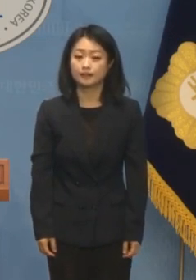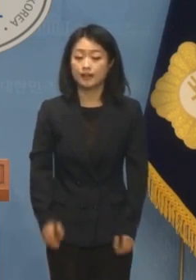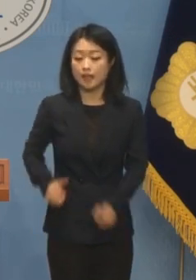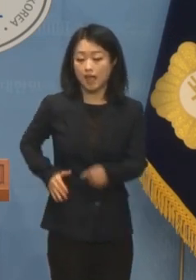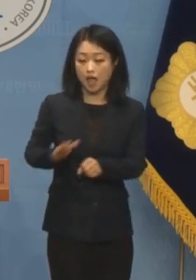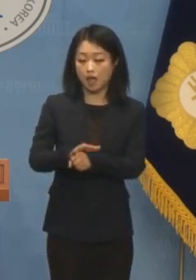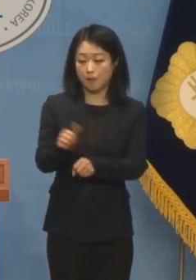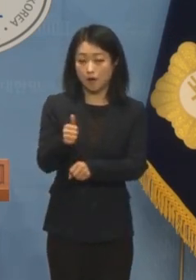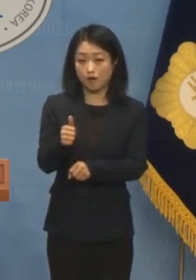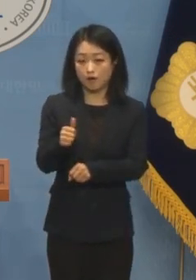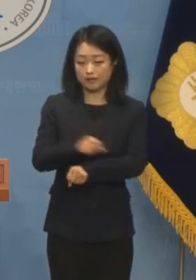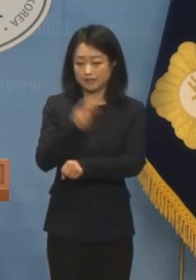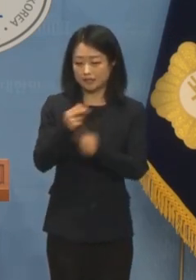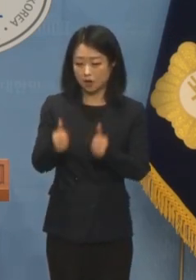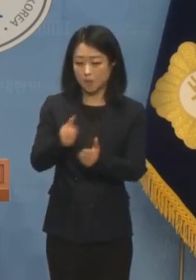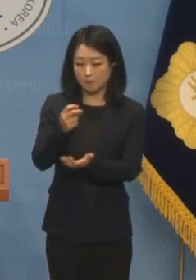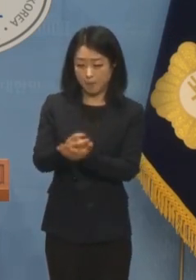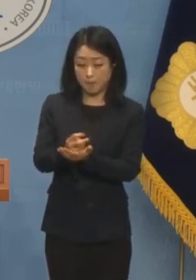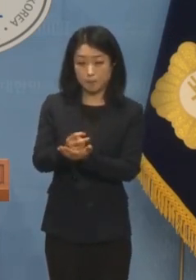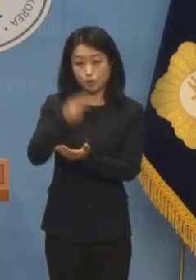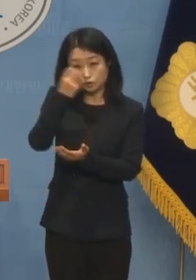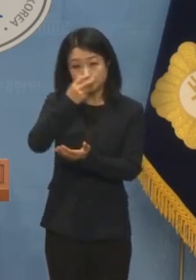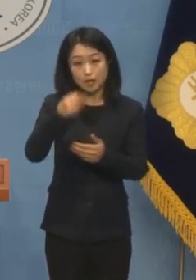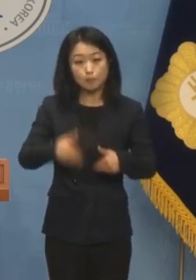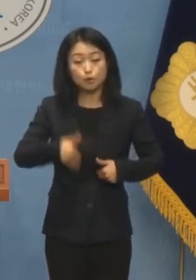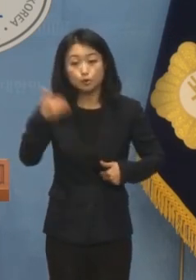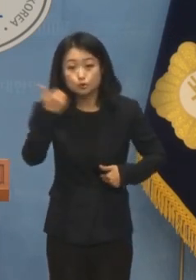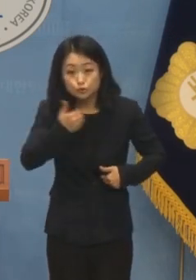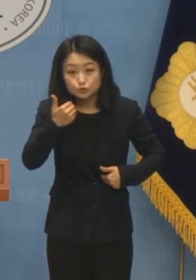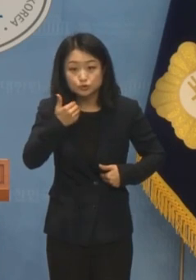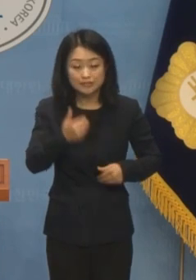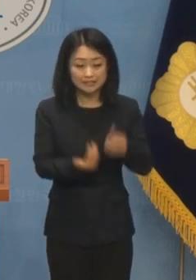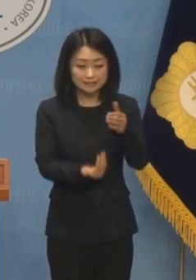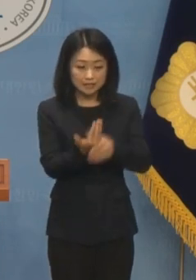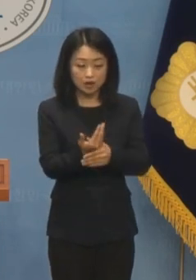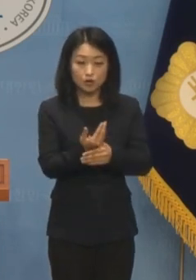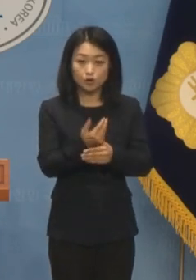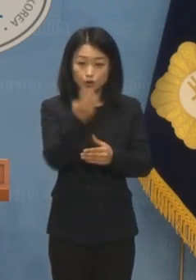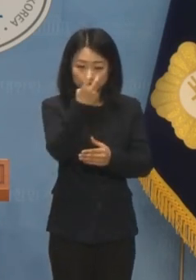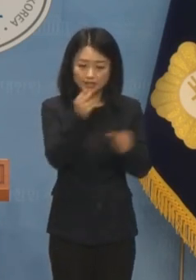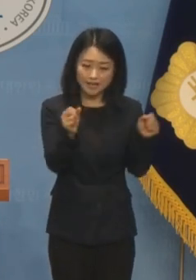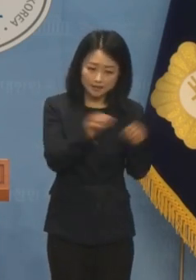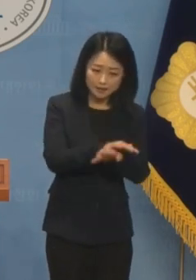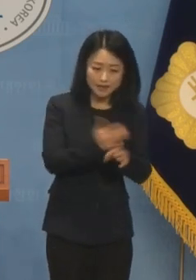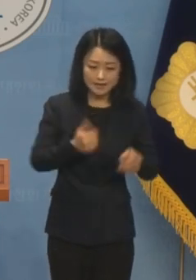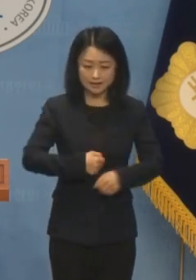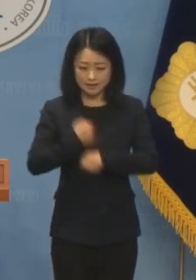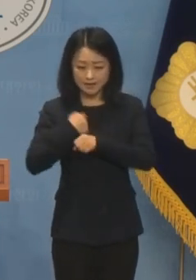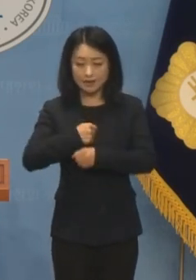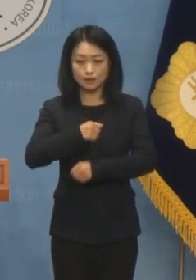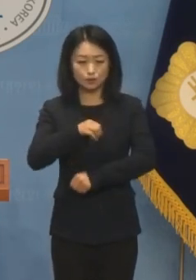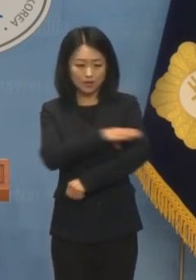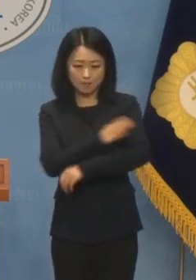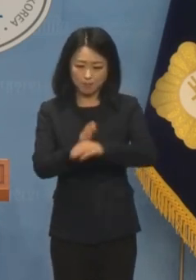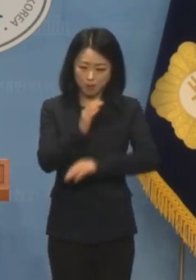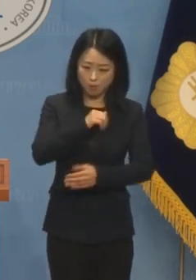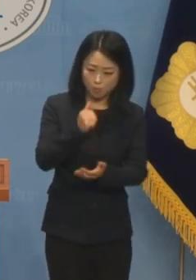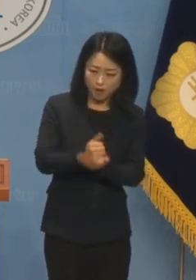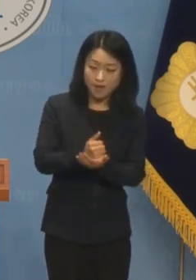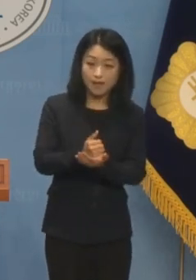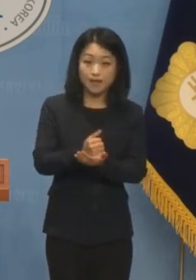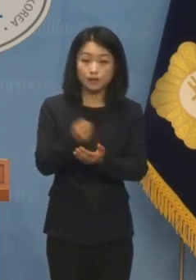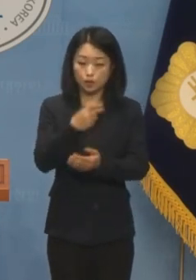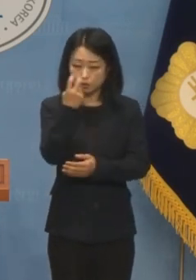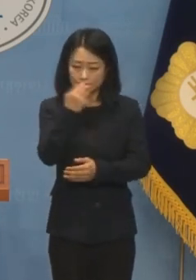해병대원 특검법의 수사 대상에는 사건 수사에 대한 은폐, 무마 등의 직무유기 및 직권남용뿐만 아니라